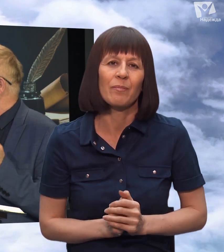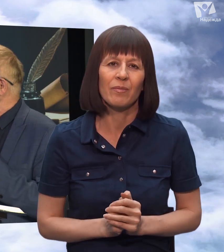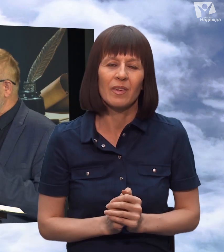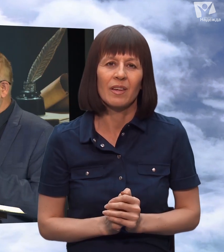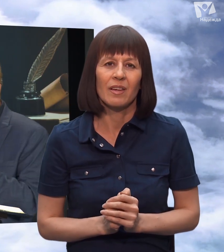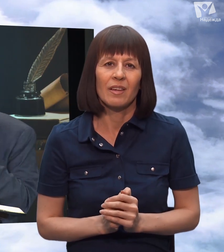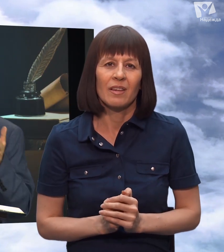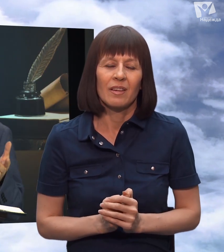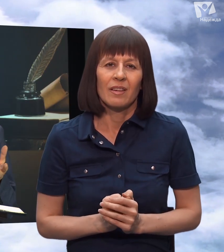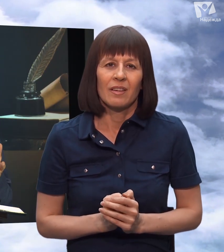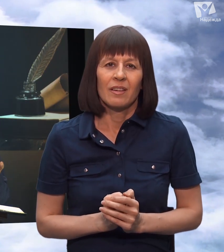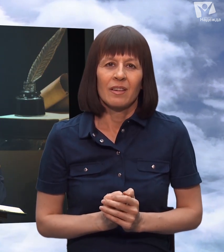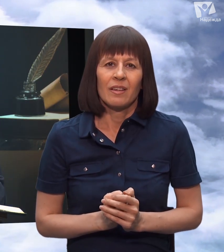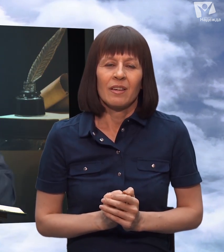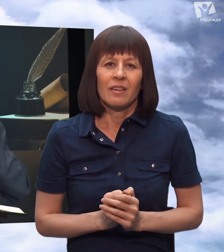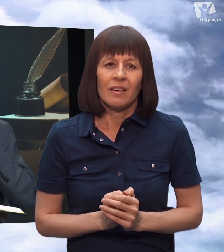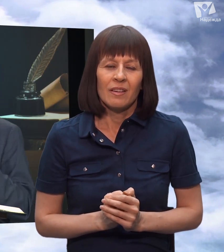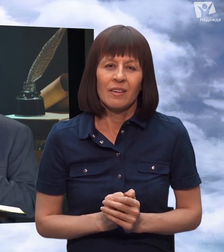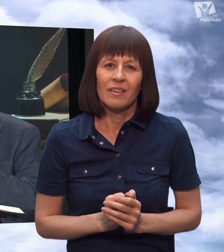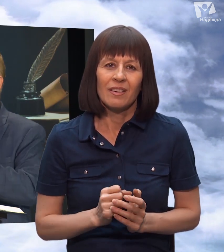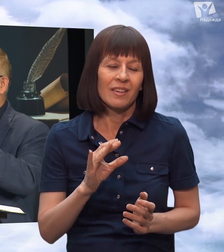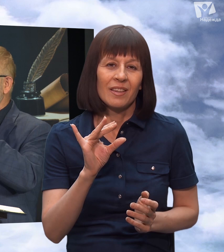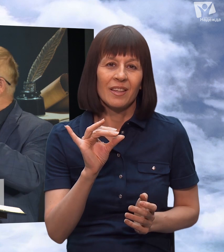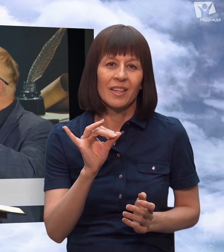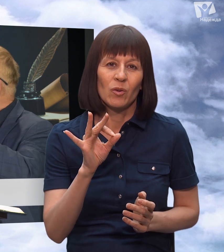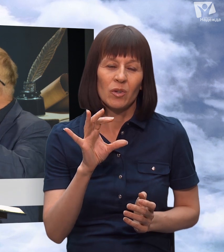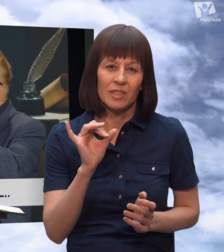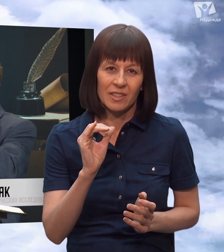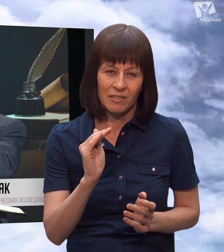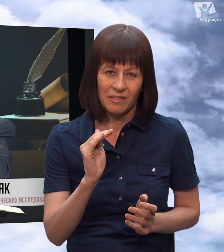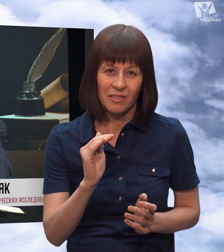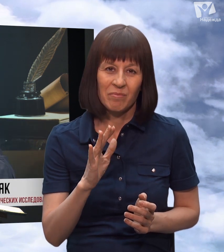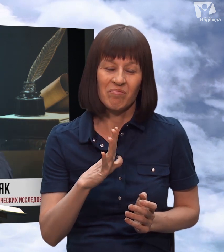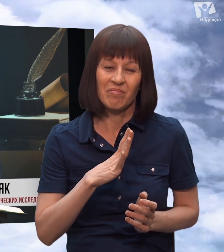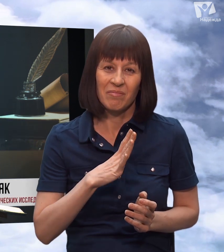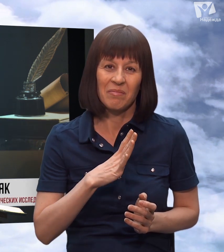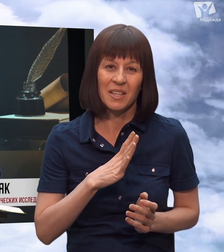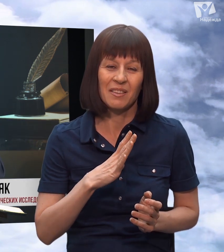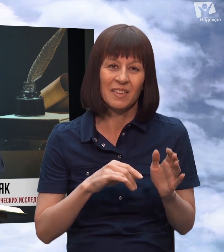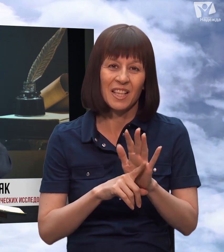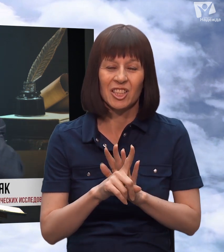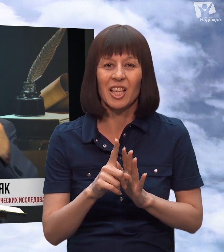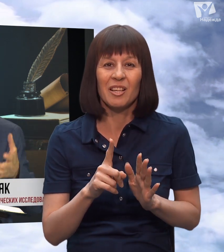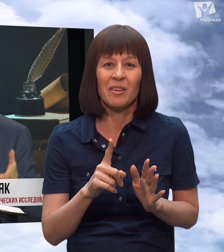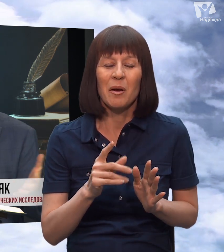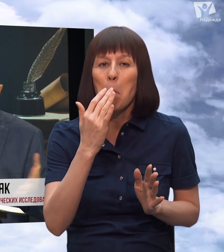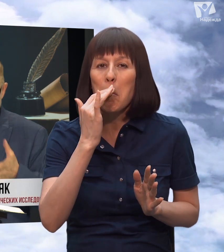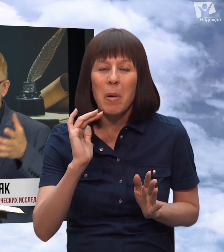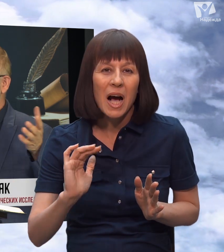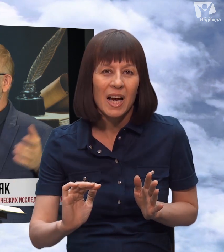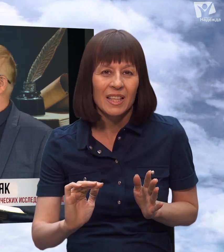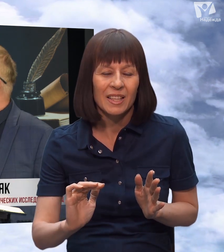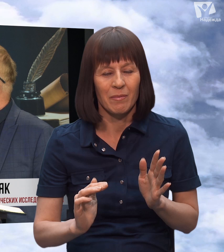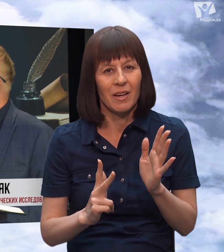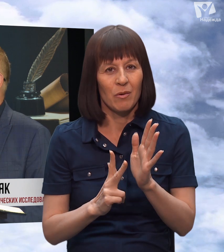то есть перед этим мы задались вопросом а почему он ждал 18 лет чтобы приступить водка